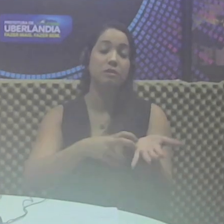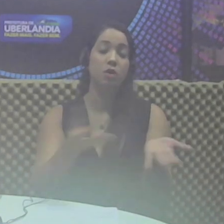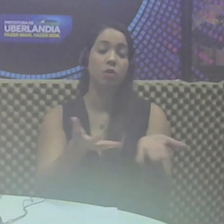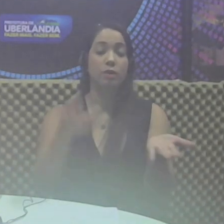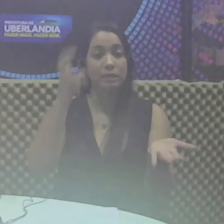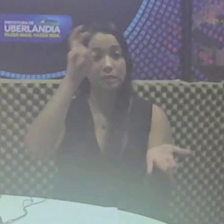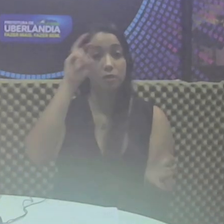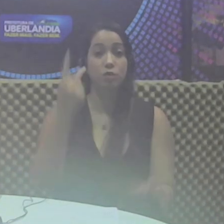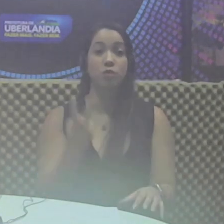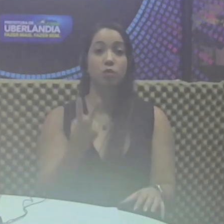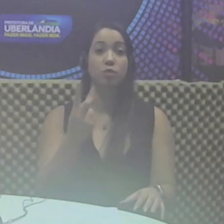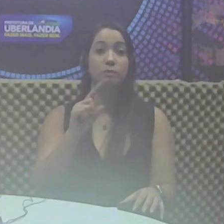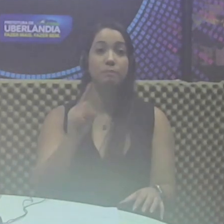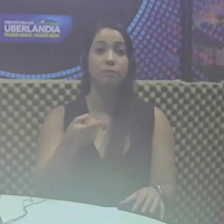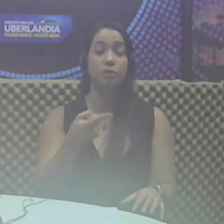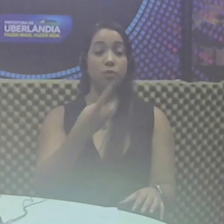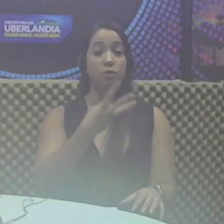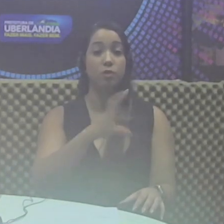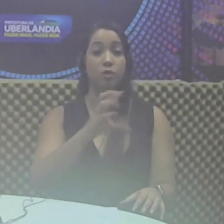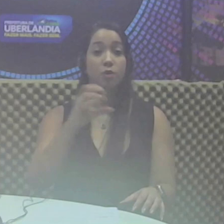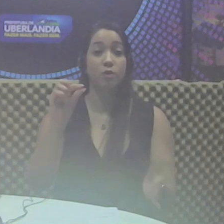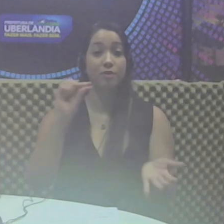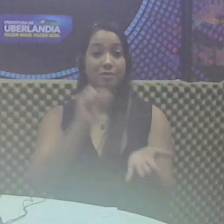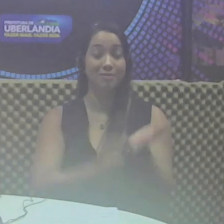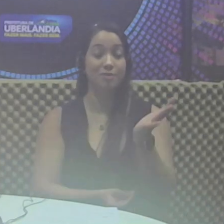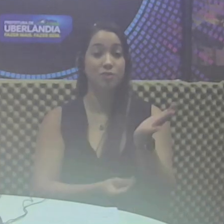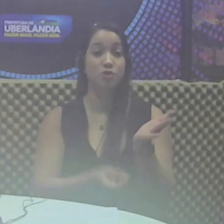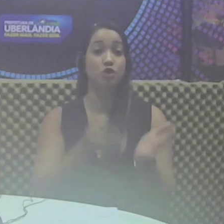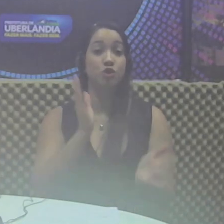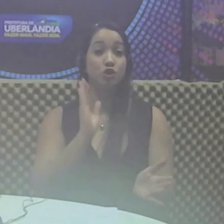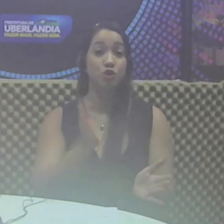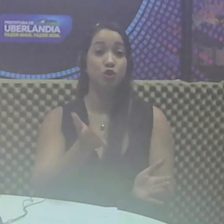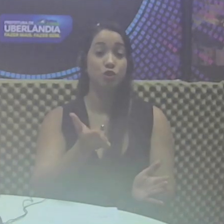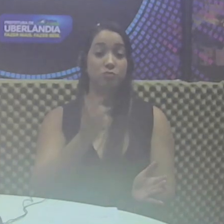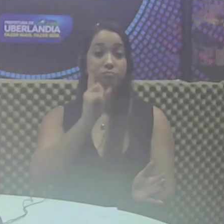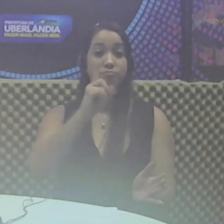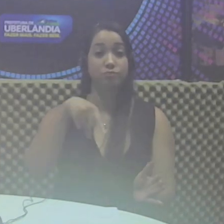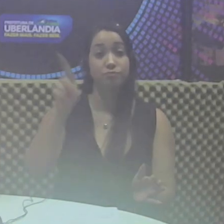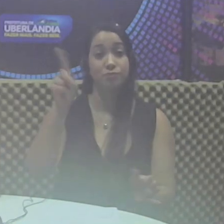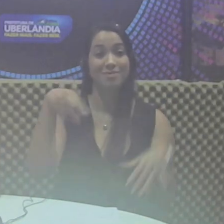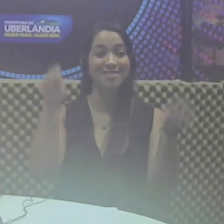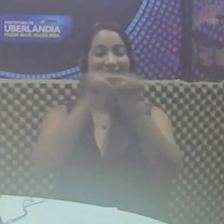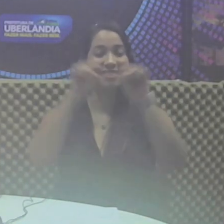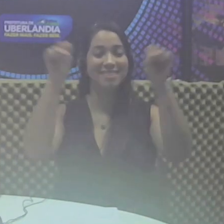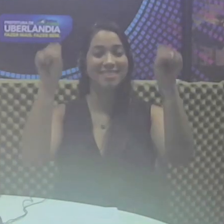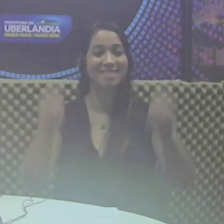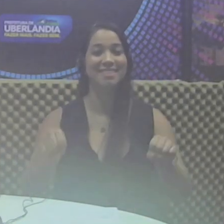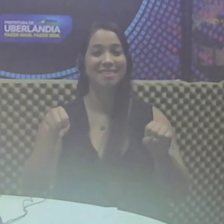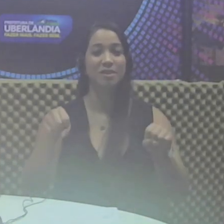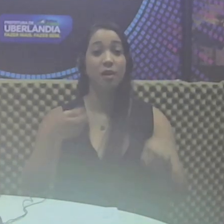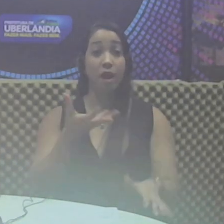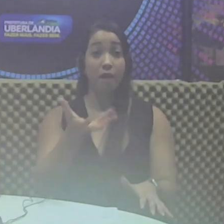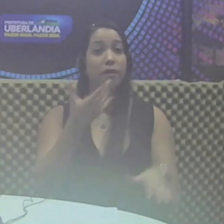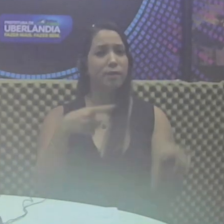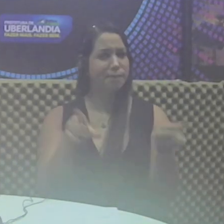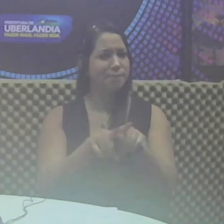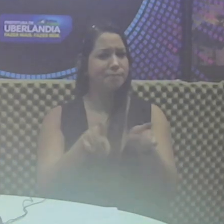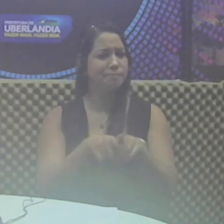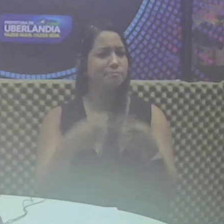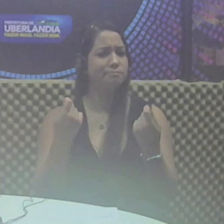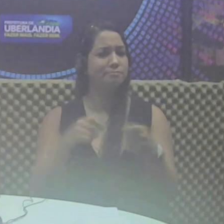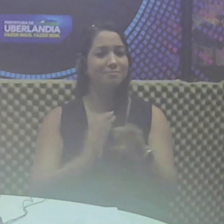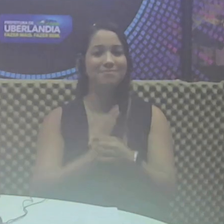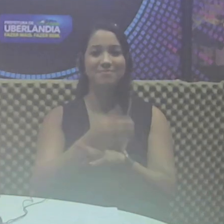de 2.300 cadastros haviam sido validados no sistema. Para se cadastrar, é preciso